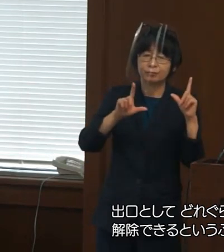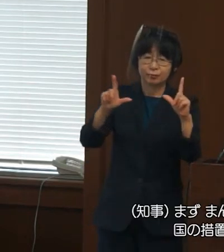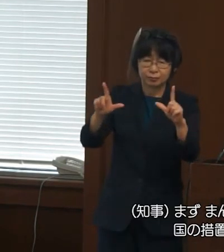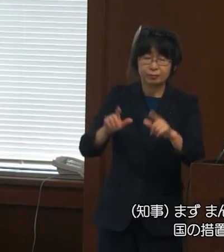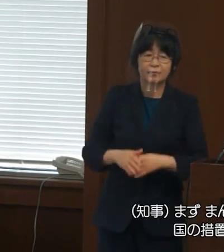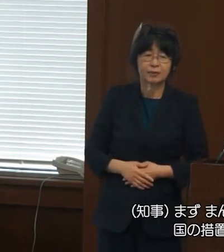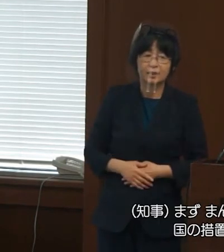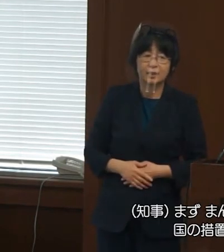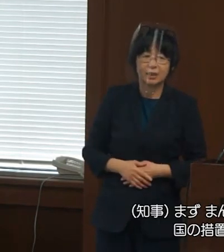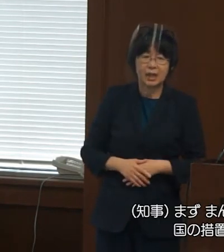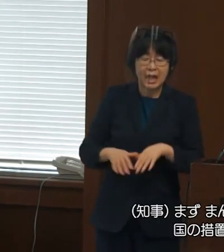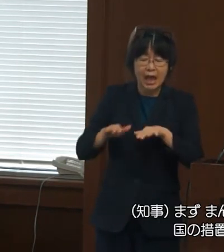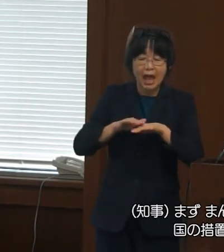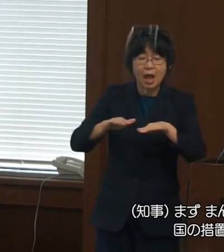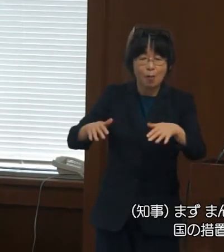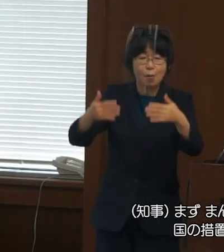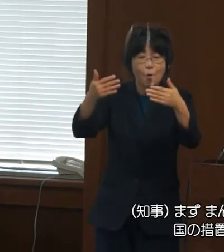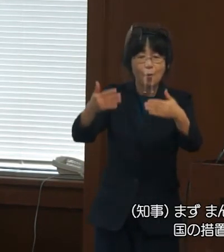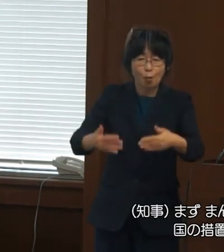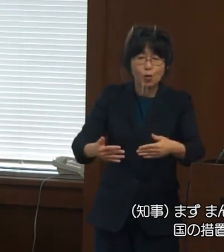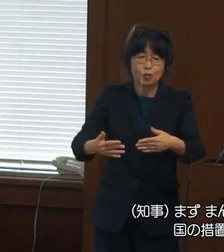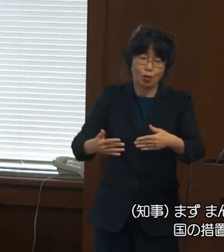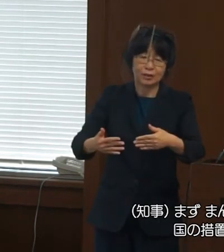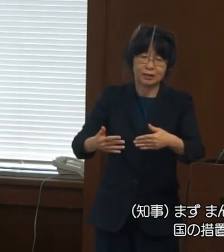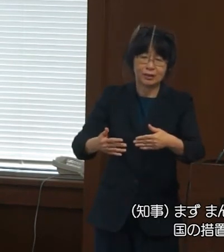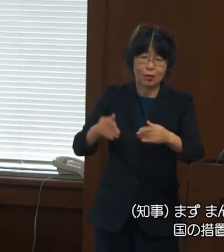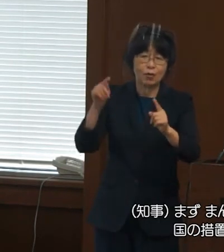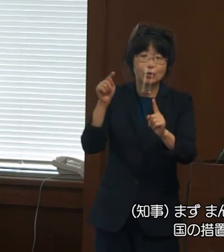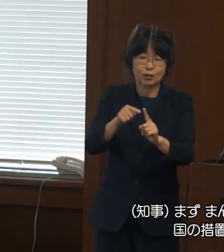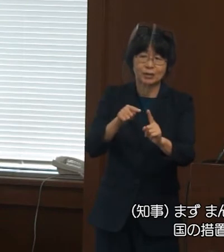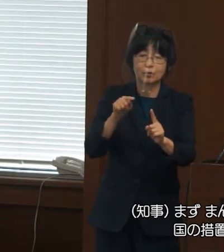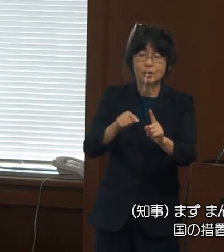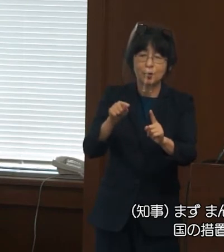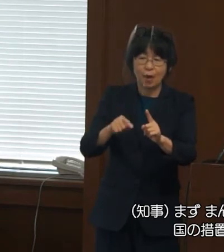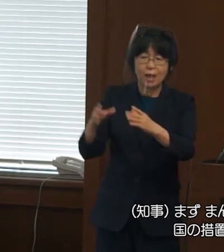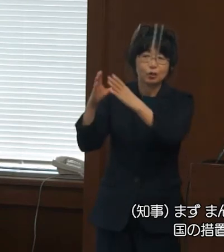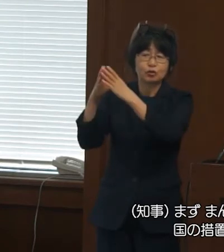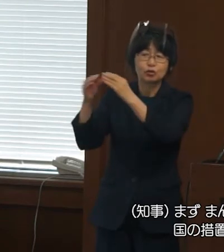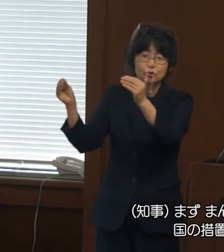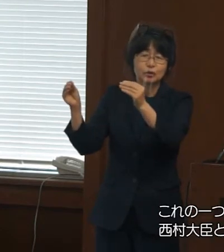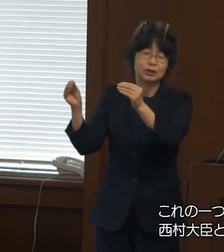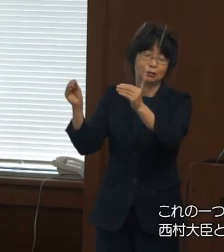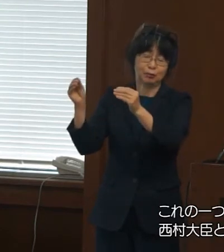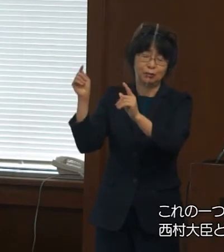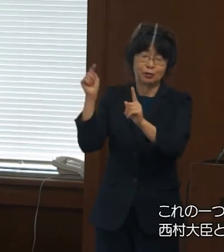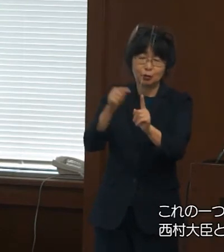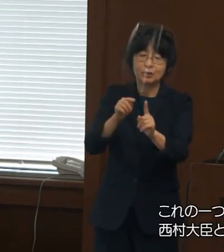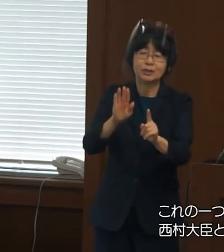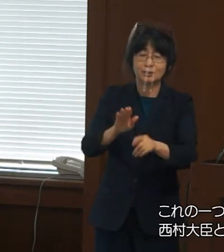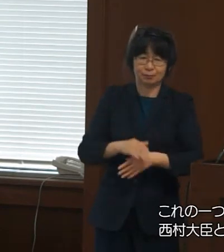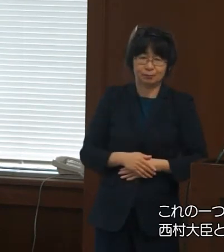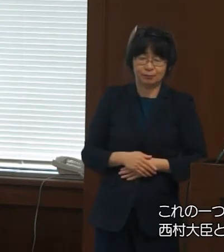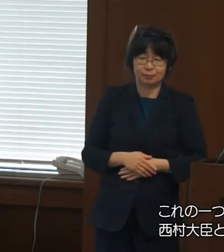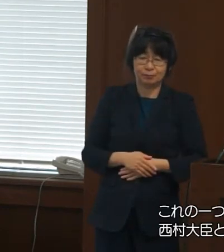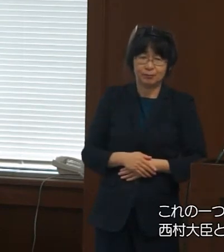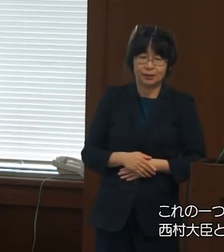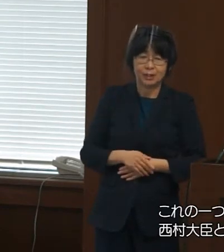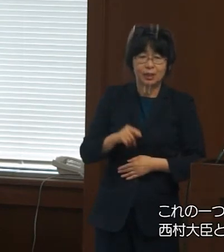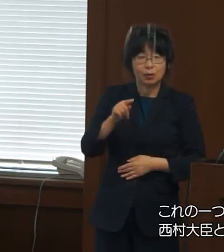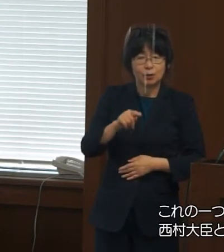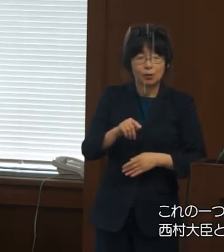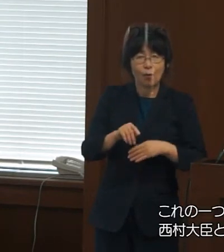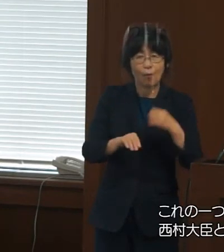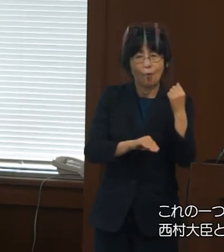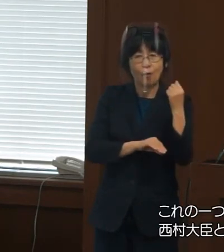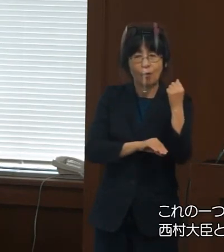このまん延防止重点措置はもう国の措置でありますからね、まずはね。でこれの一つの基準